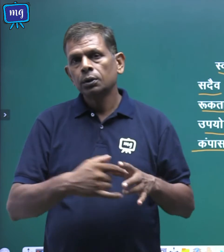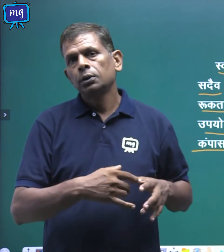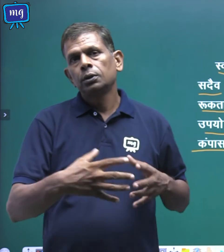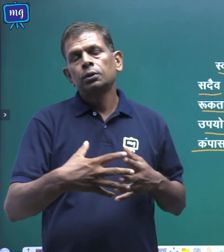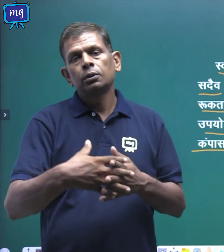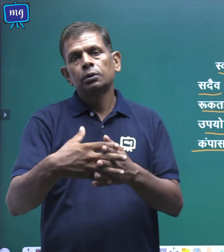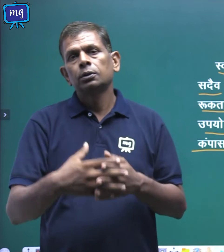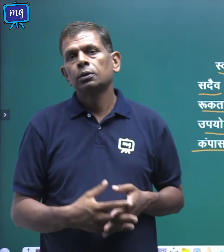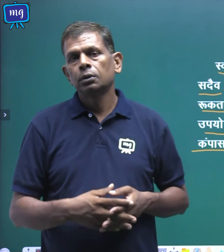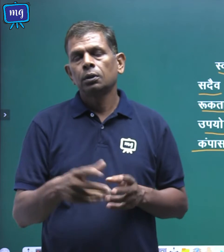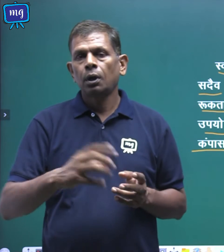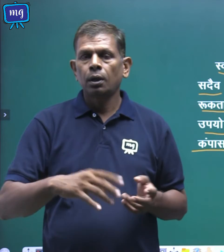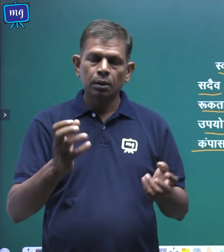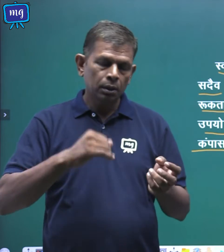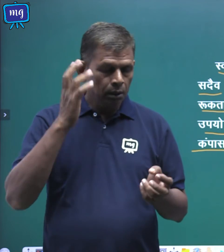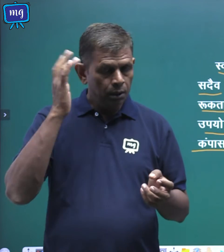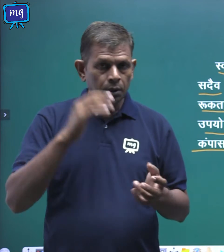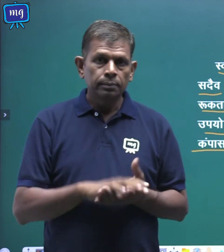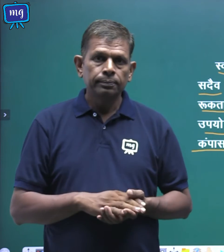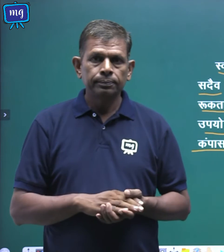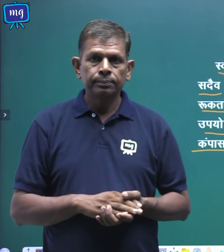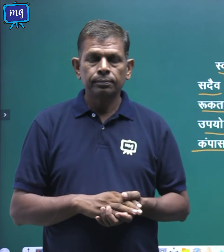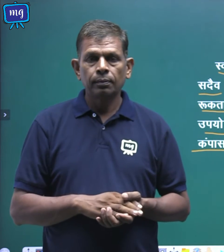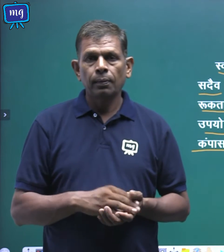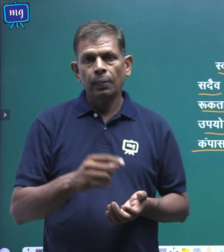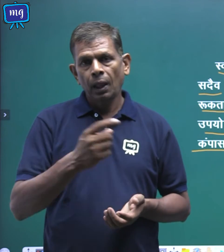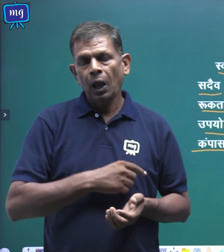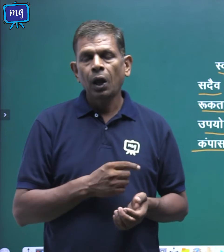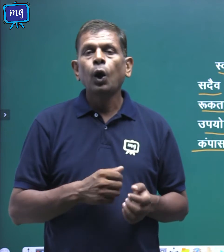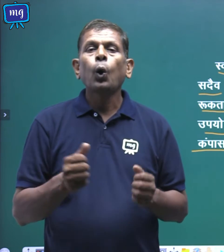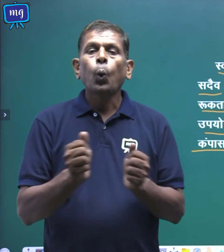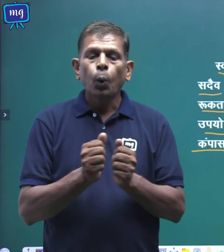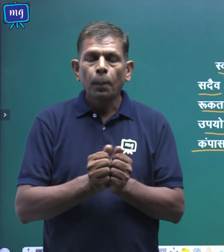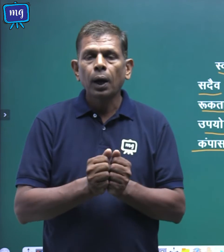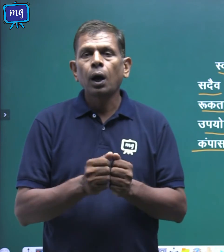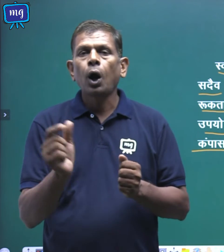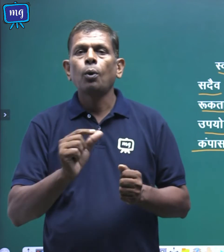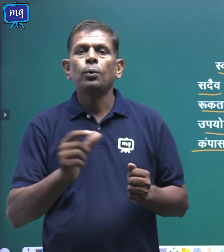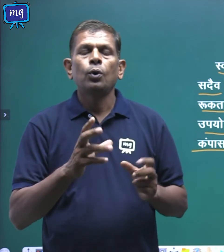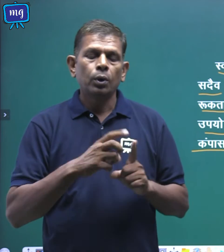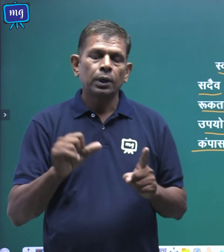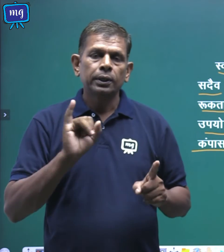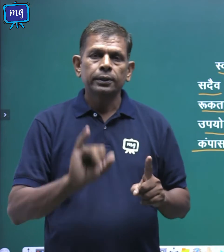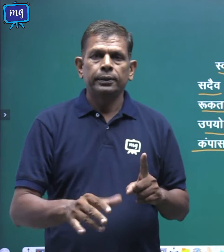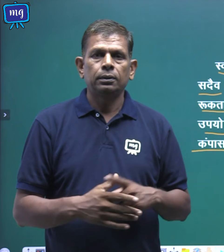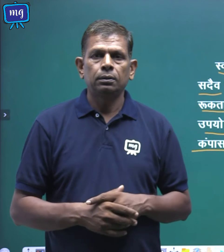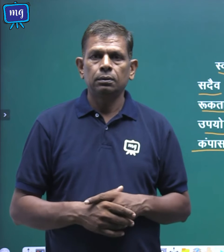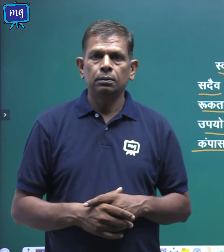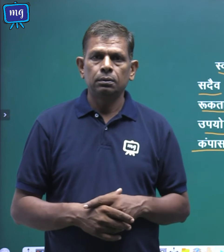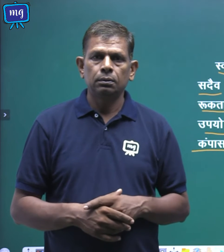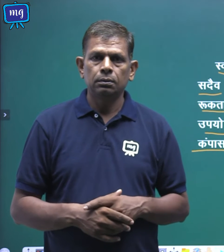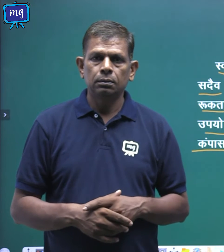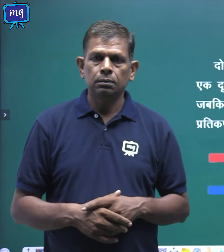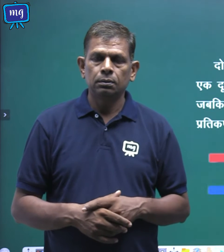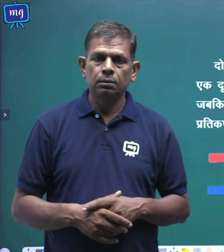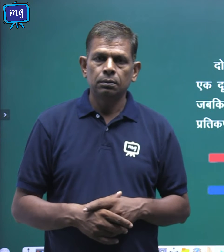इसमें दिशा का ज्ञान प्राप्त करने के लिए चुंबक का उपयोग किया जाता है।